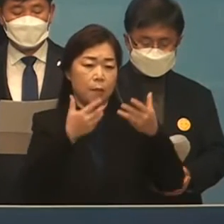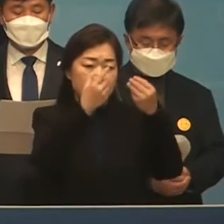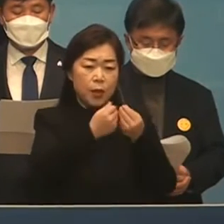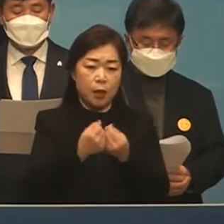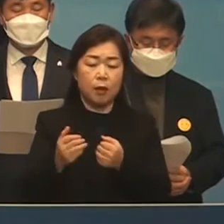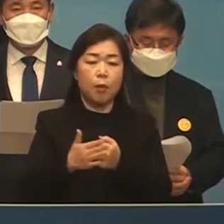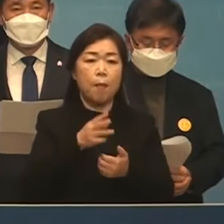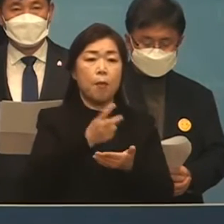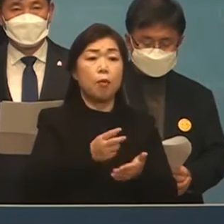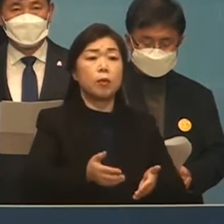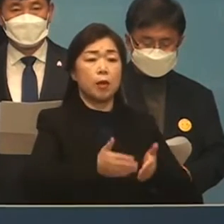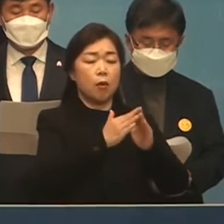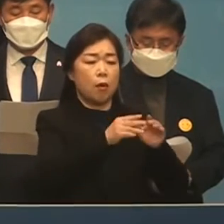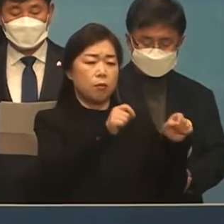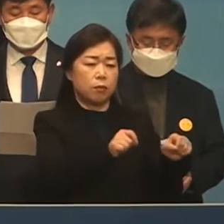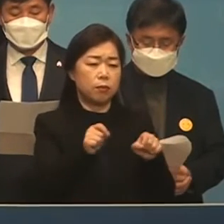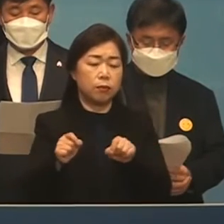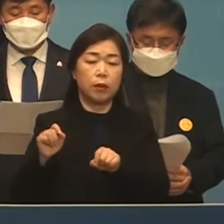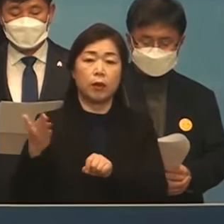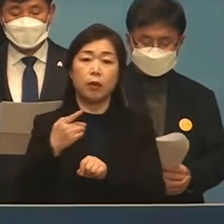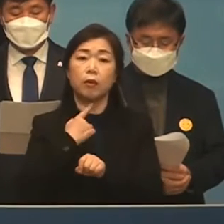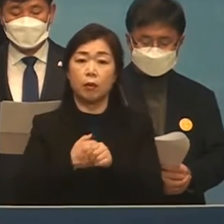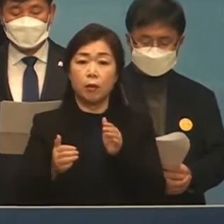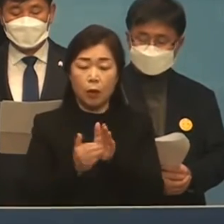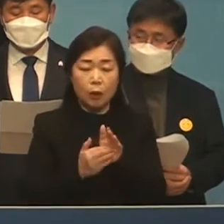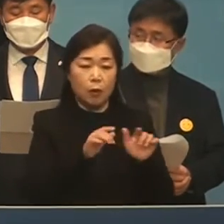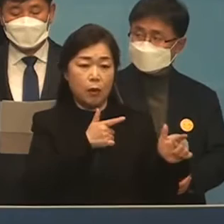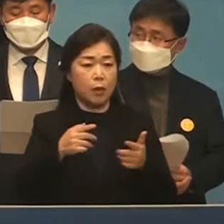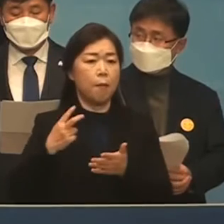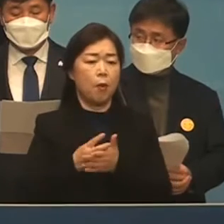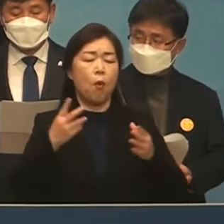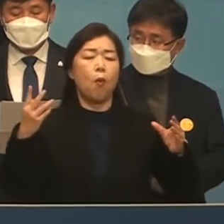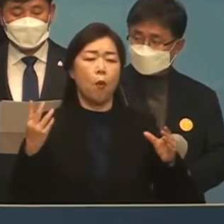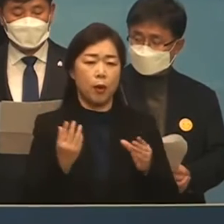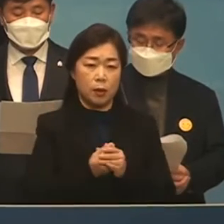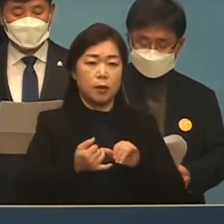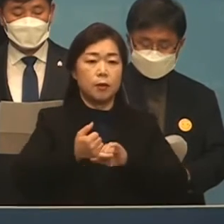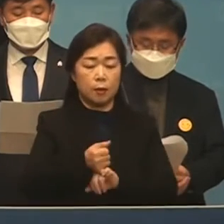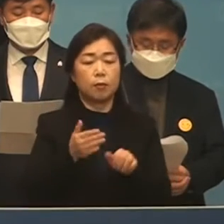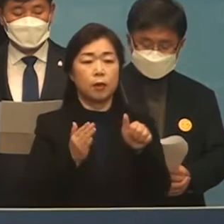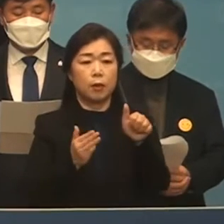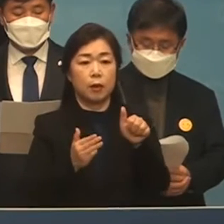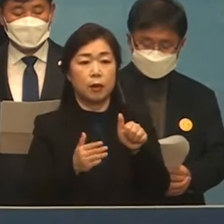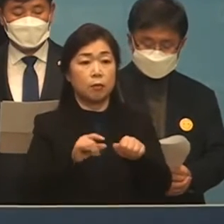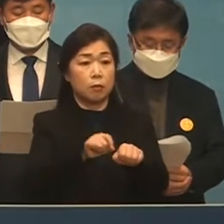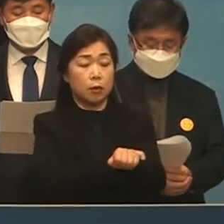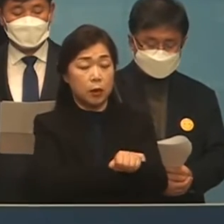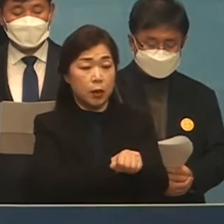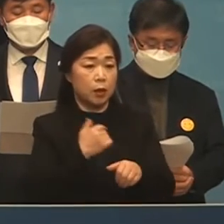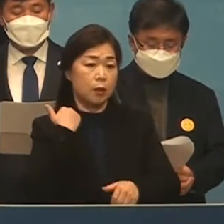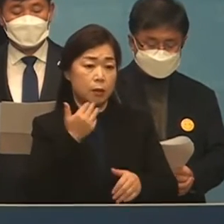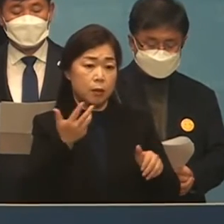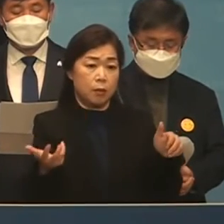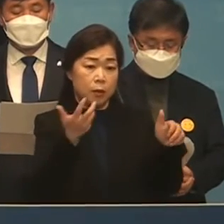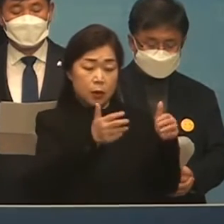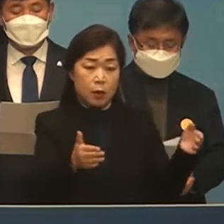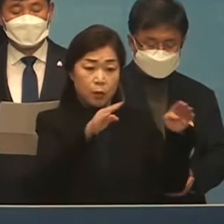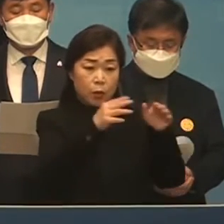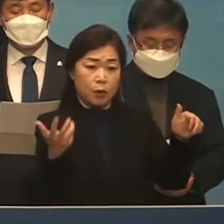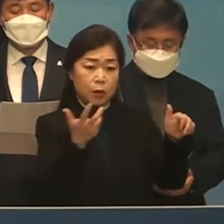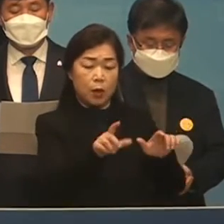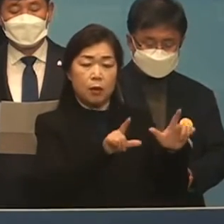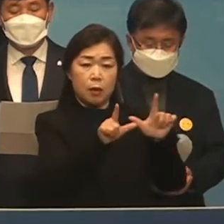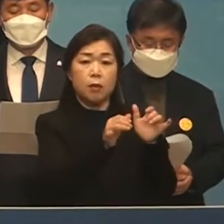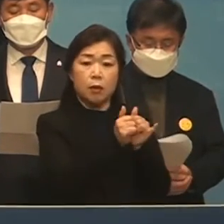입법이 오랫동안 지체되어 왔던 민생입법을 완료합시다. 특히 임차인의 임대료 감액